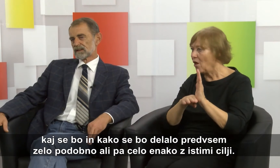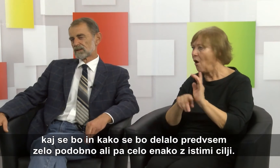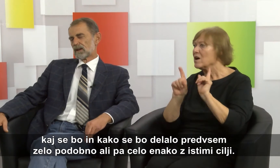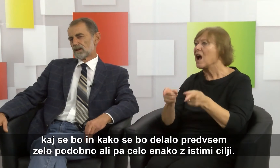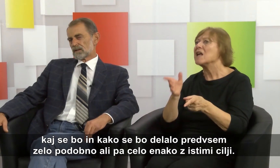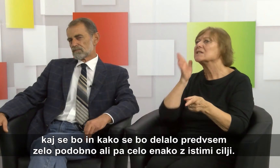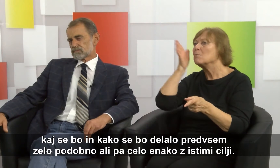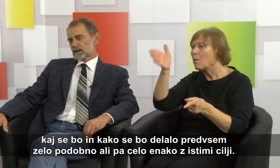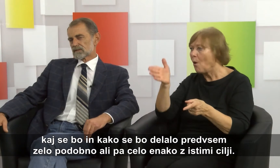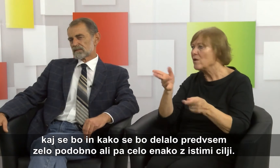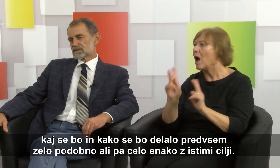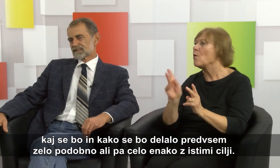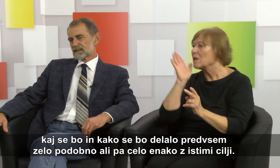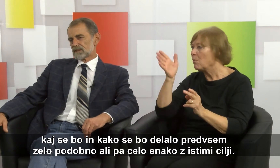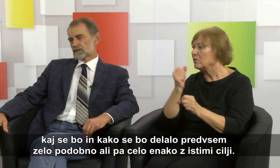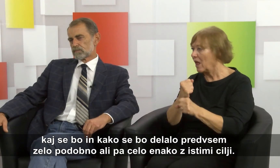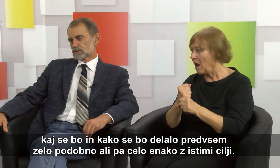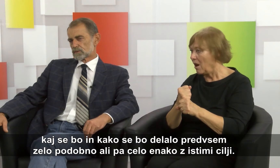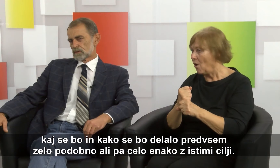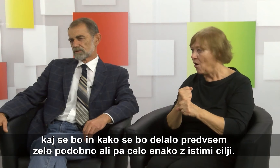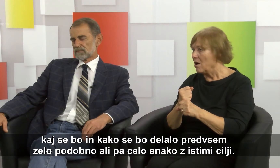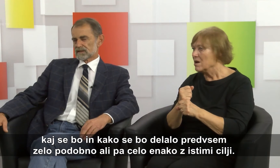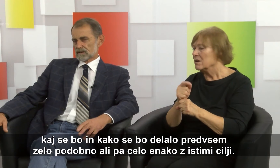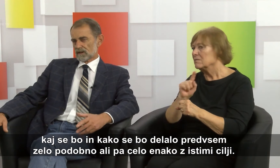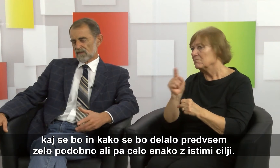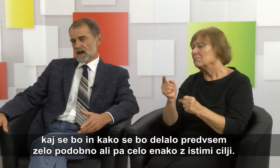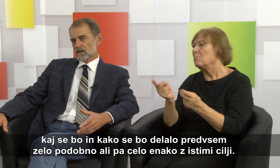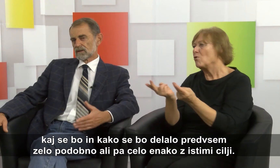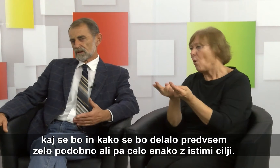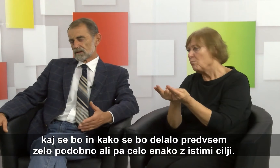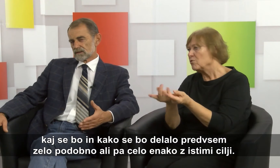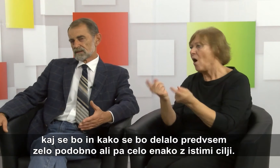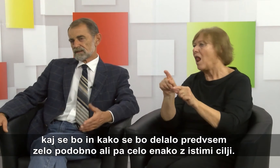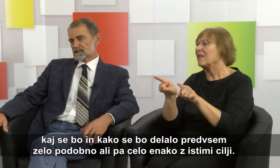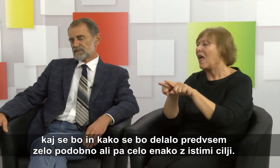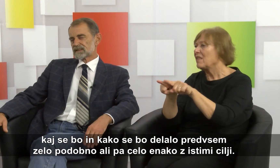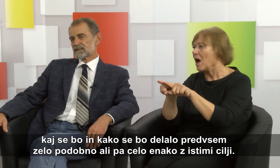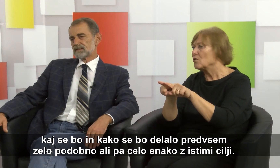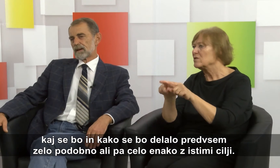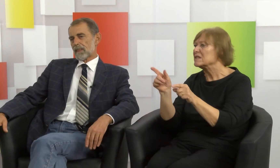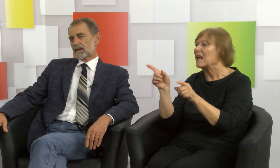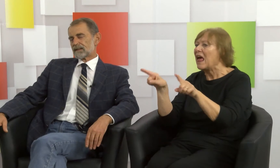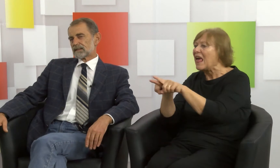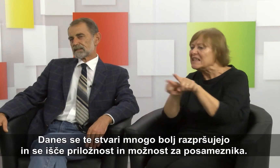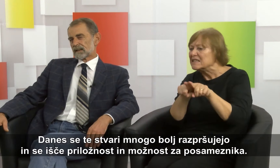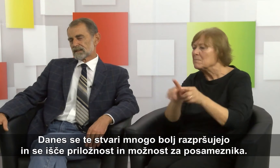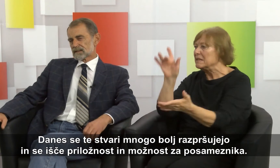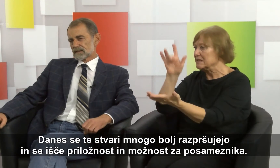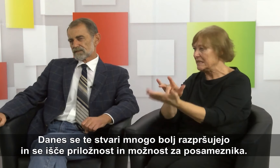delalo, predvsem z vsemi zelo podobno ali pa celo enako, z istimi cilji. Danes se te stvari